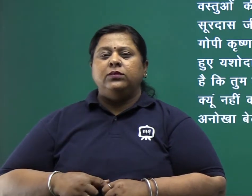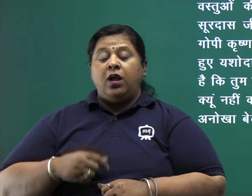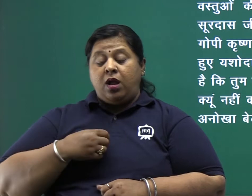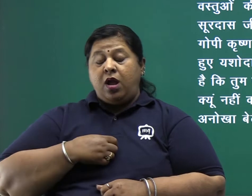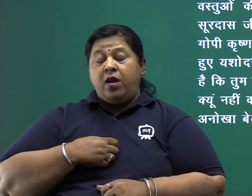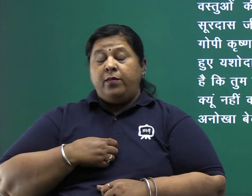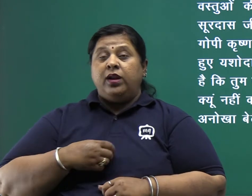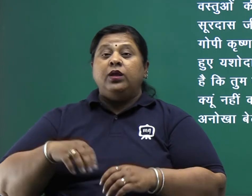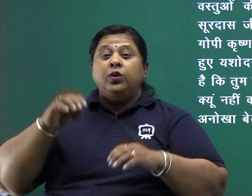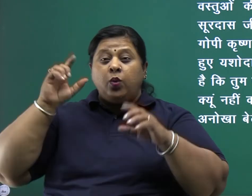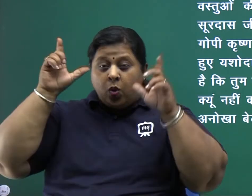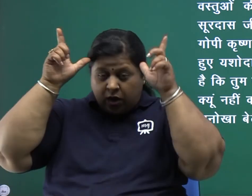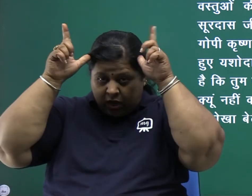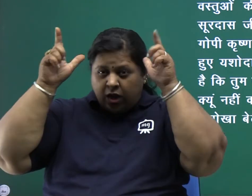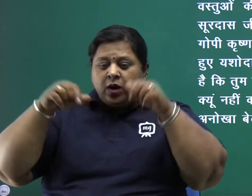हमारे गोरस